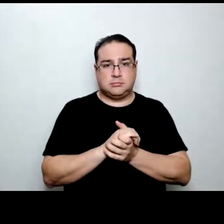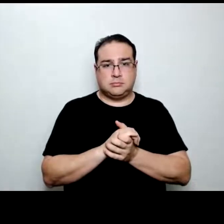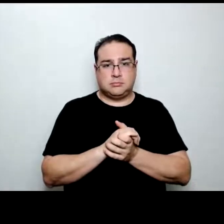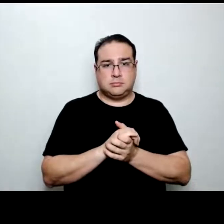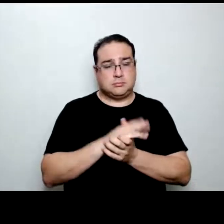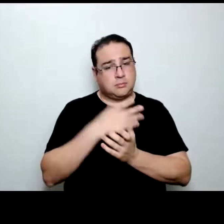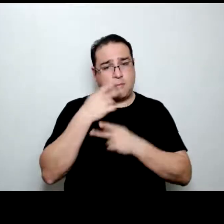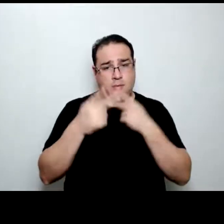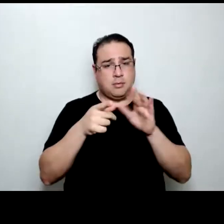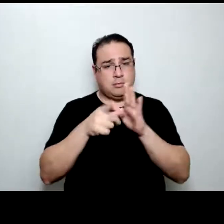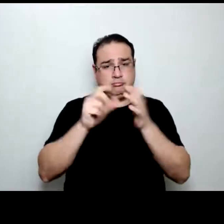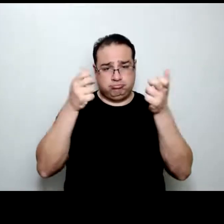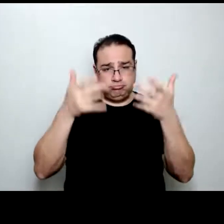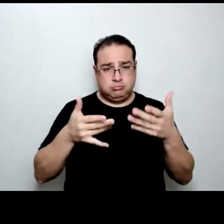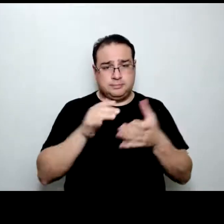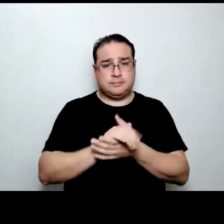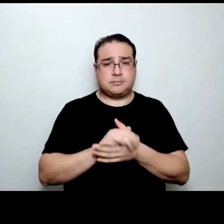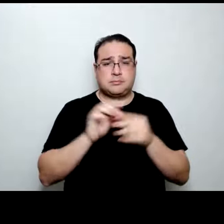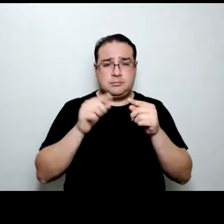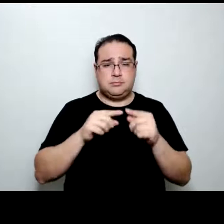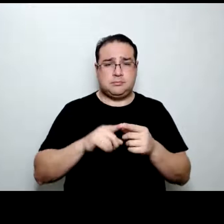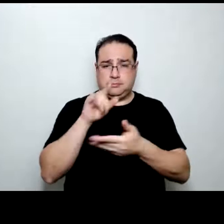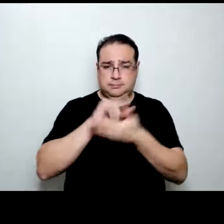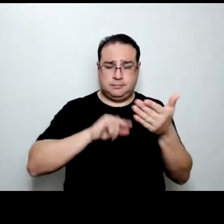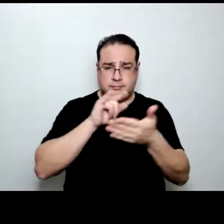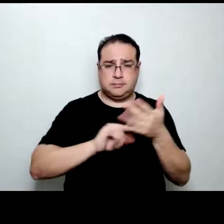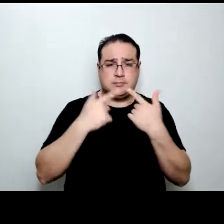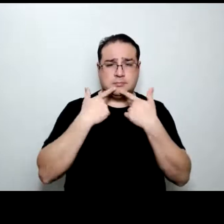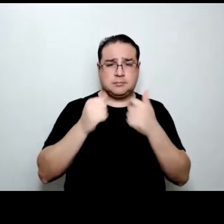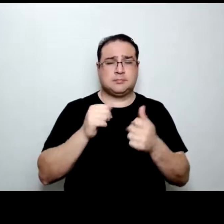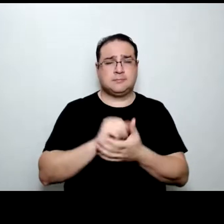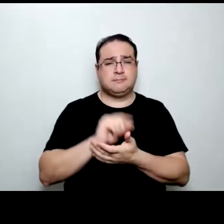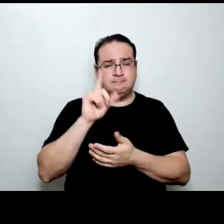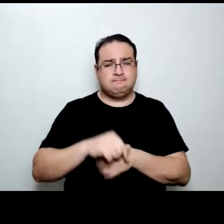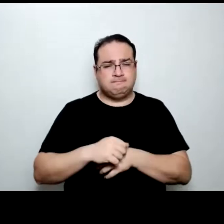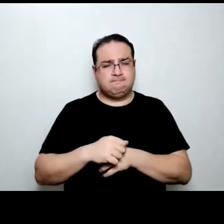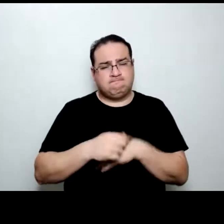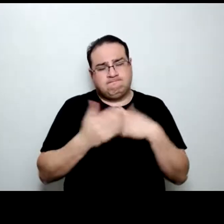como eu disse anteriormente, fazer documentação linguística